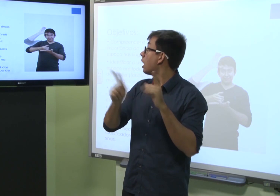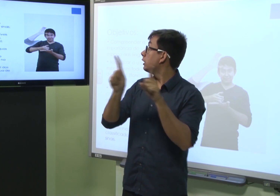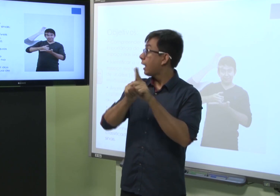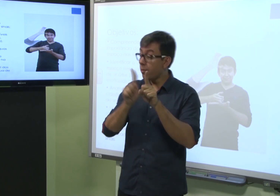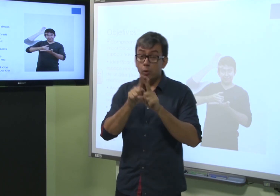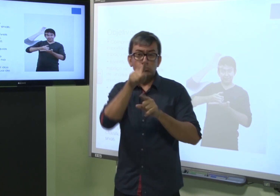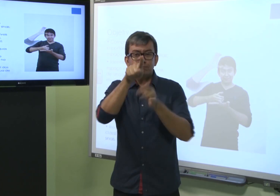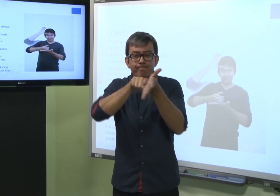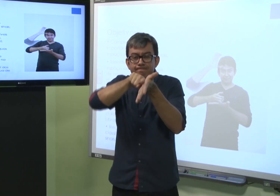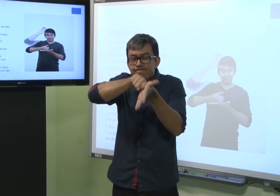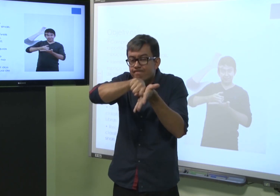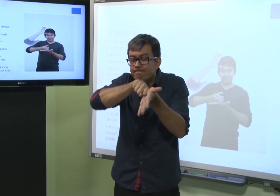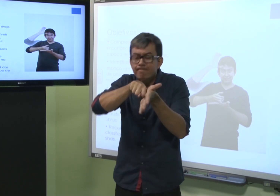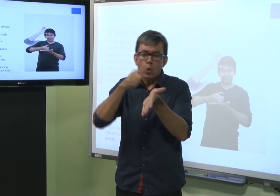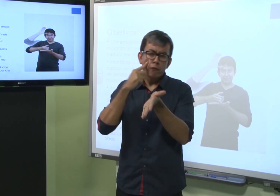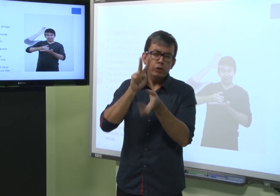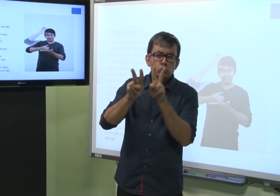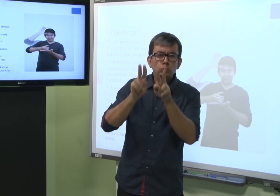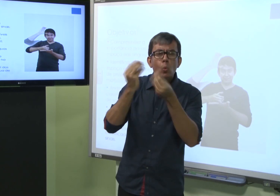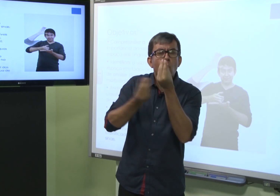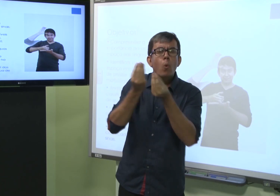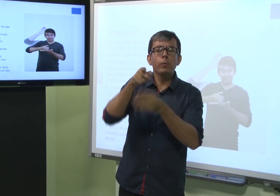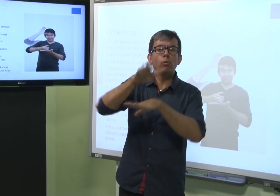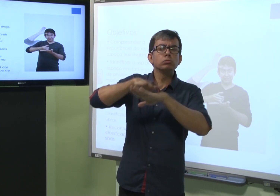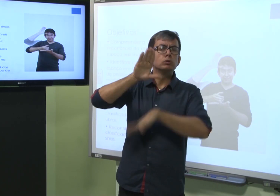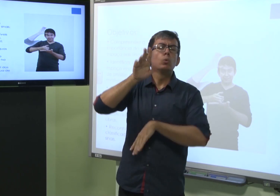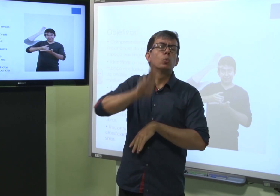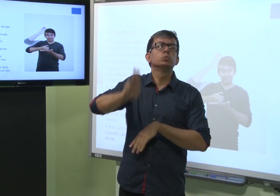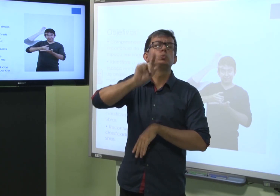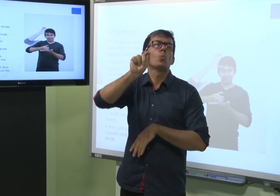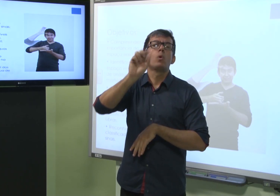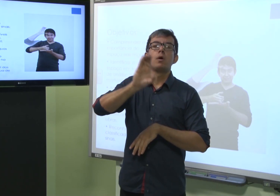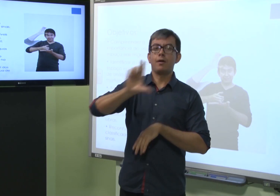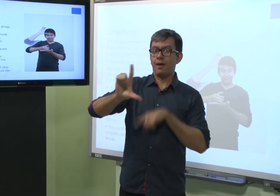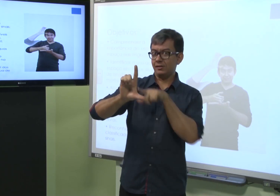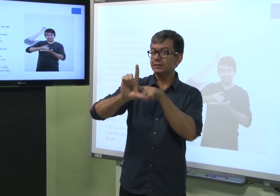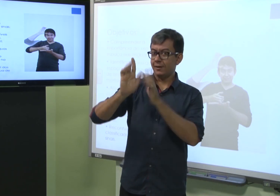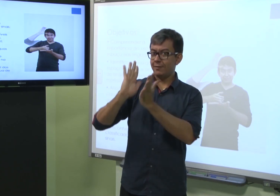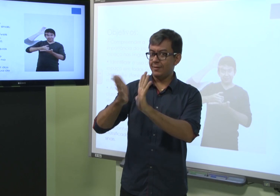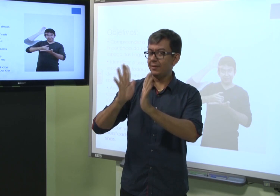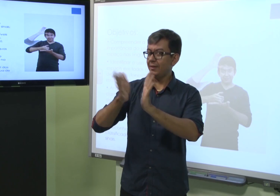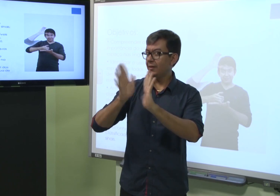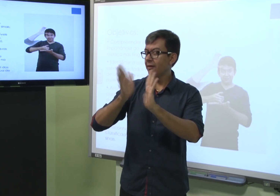para que vocês possam analisar o uso dos classificadores nas línguas de sinais,